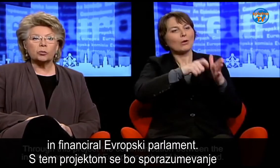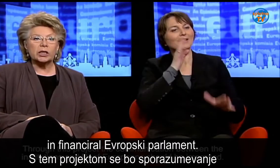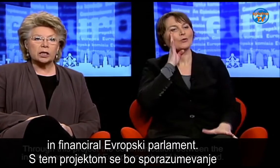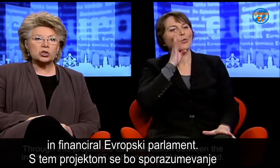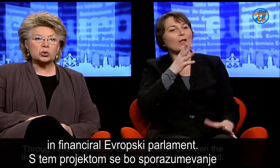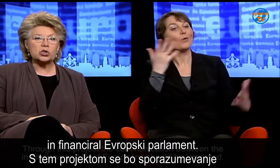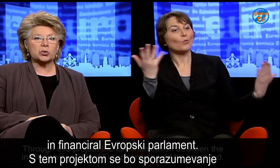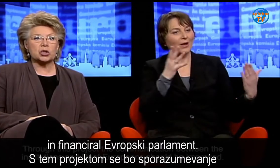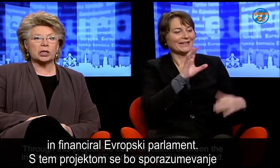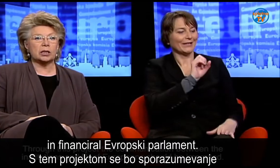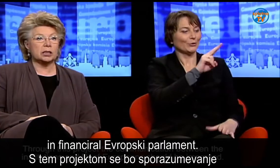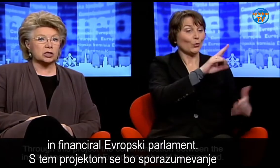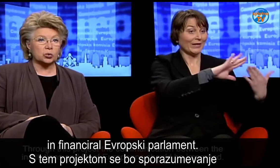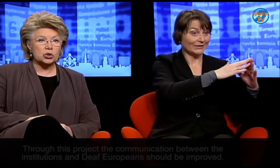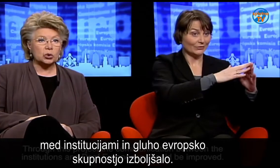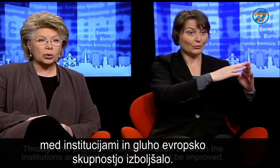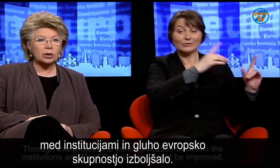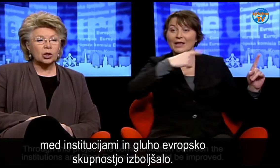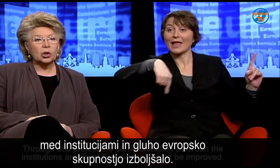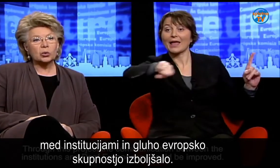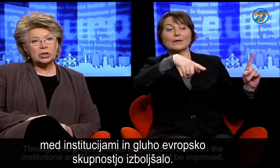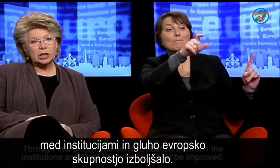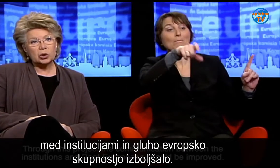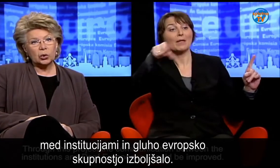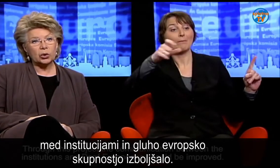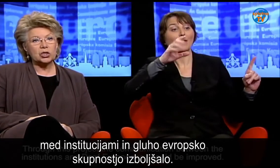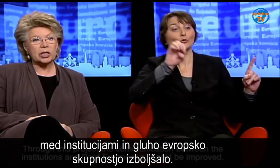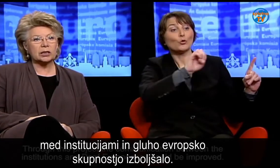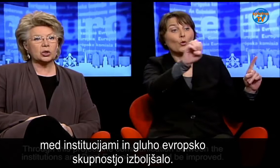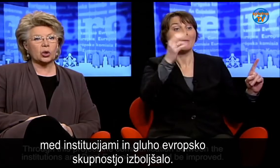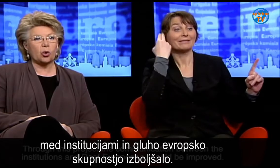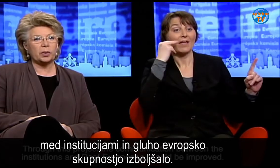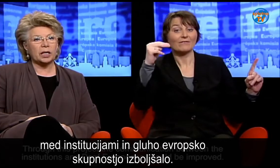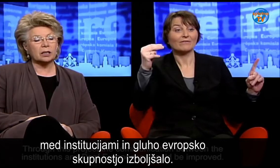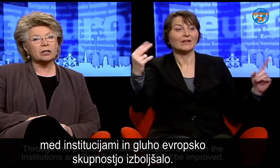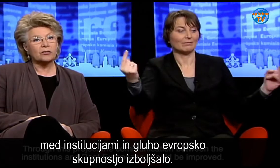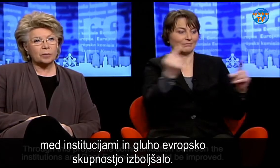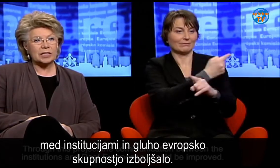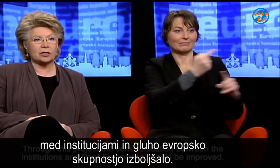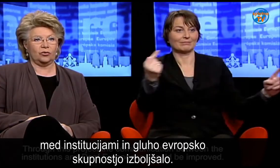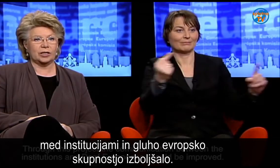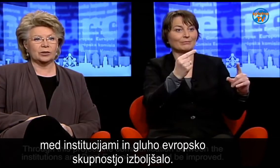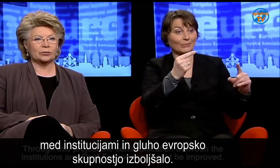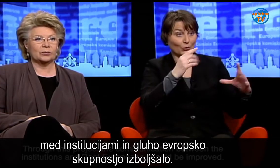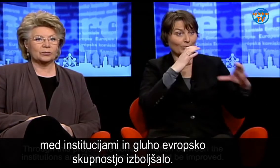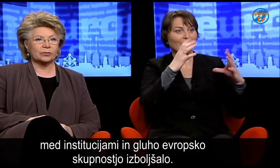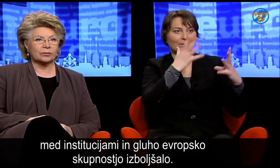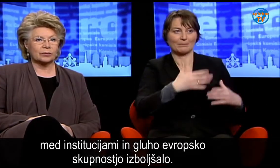dann die Kommunikation zwischen den Institutionen und den hörgeschädigten Europäern verbessert